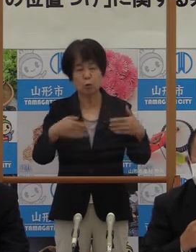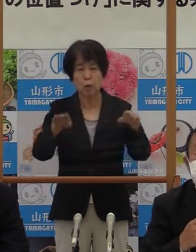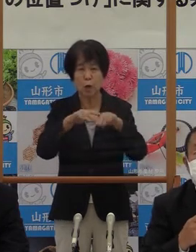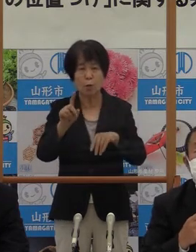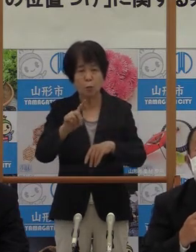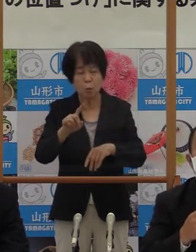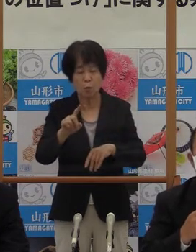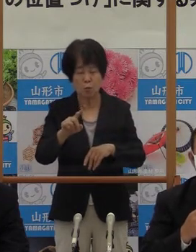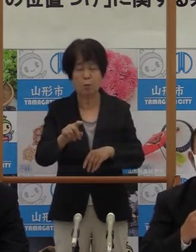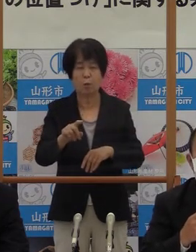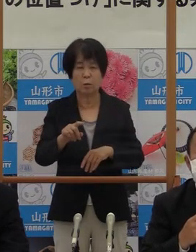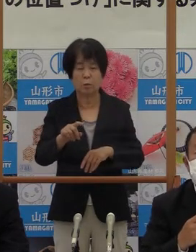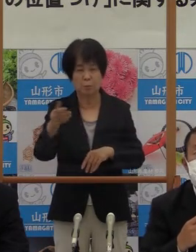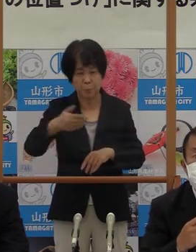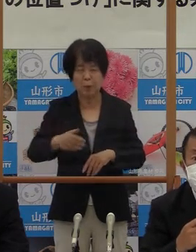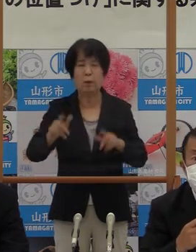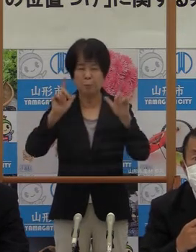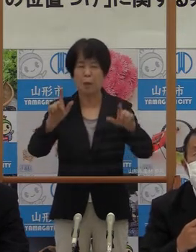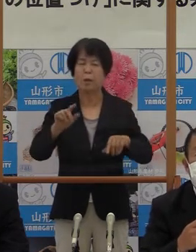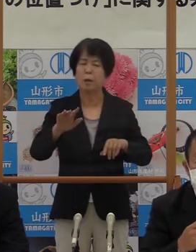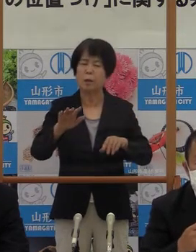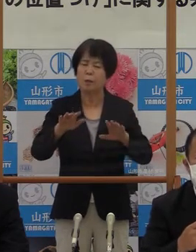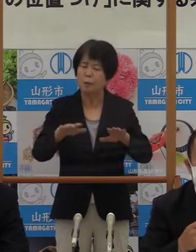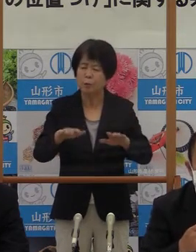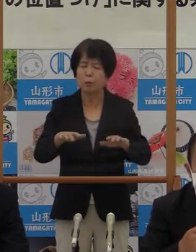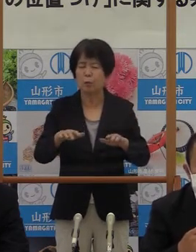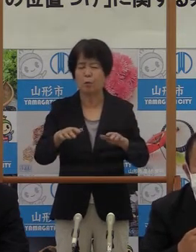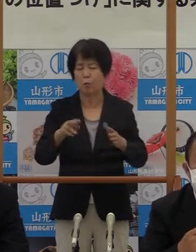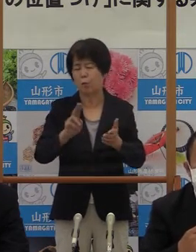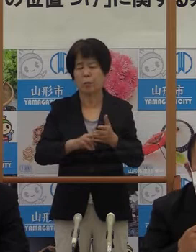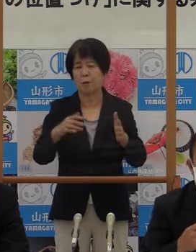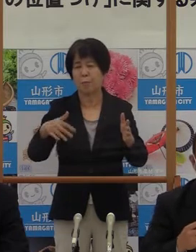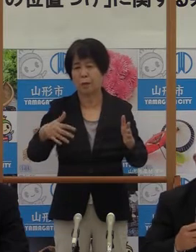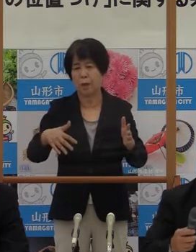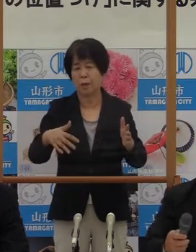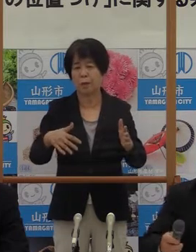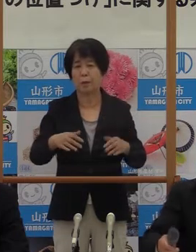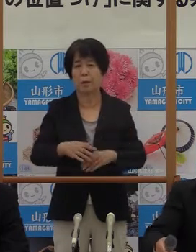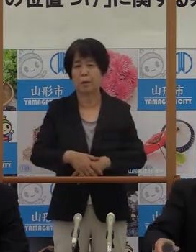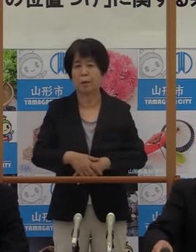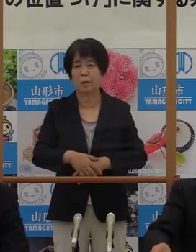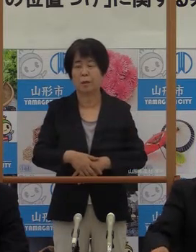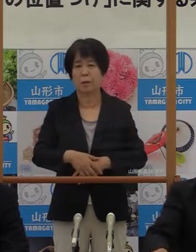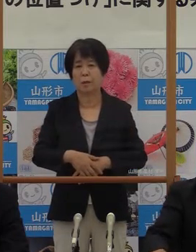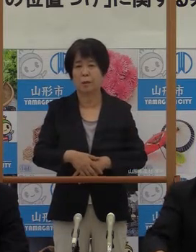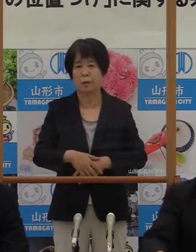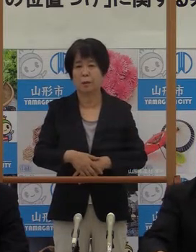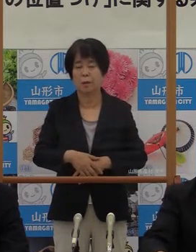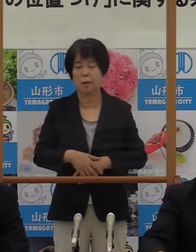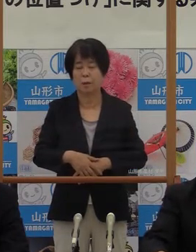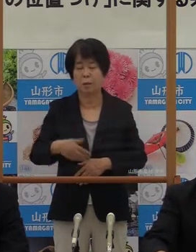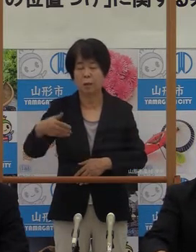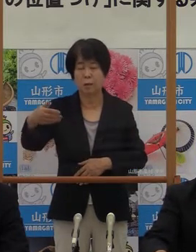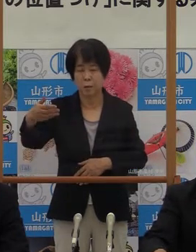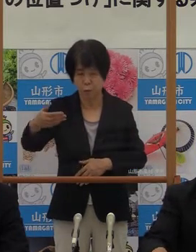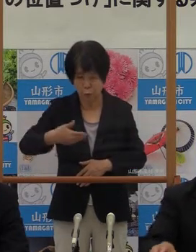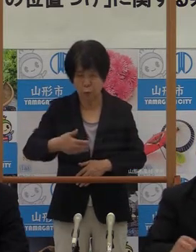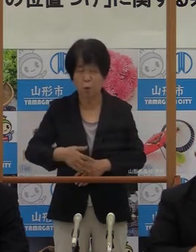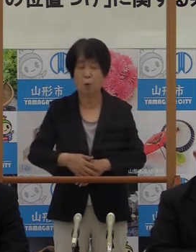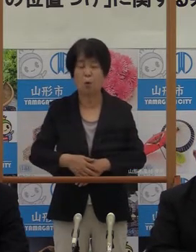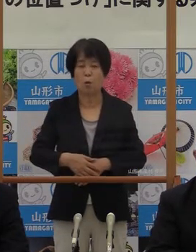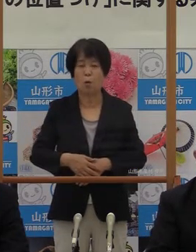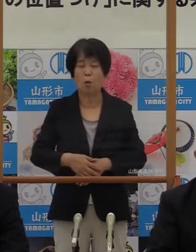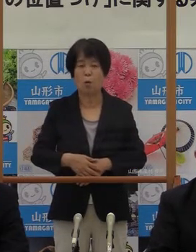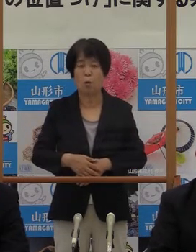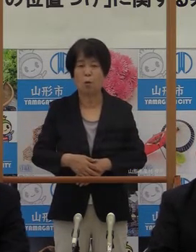はい、今のところ未定ということで、はい、よろしくお願いしたいと思います。 分かりました。あと最後にもう1